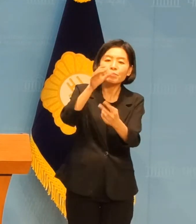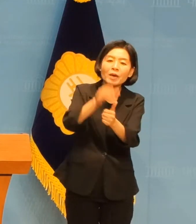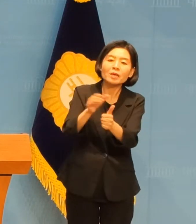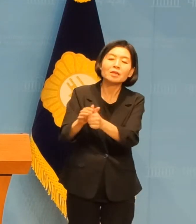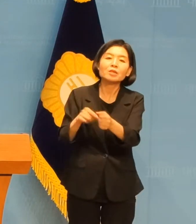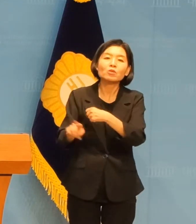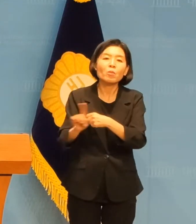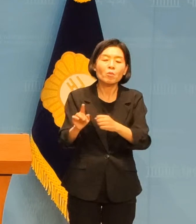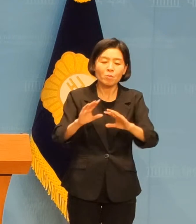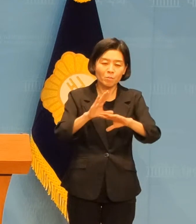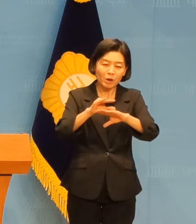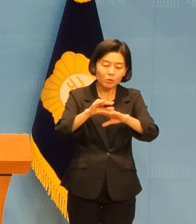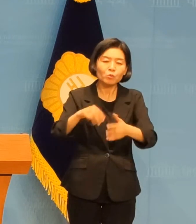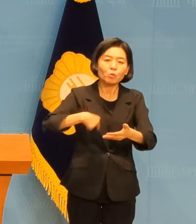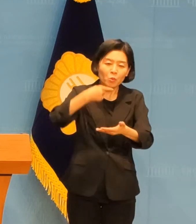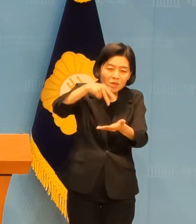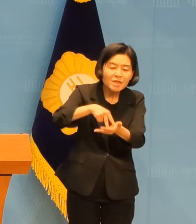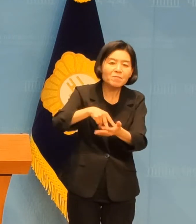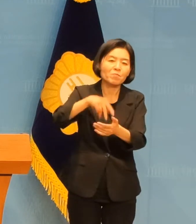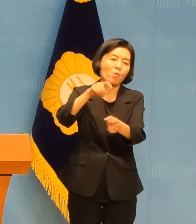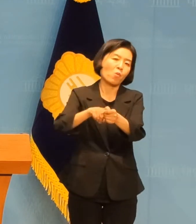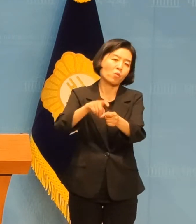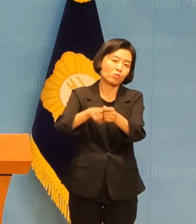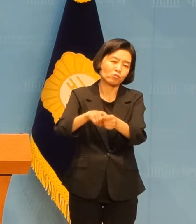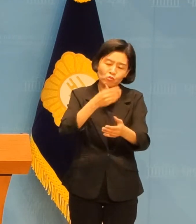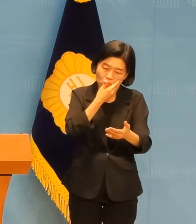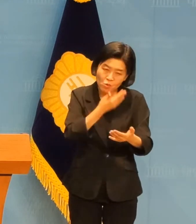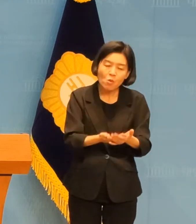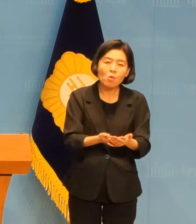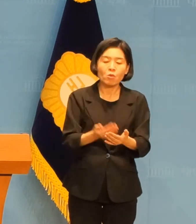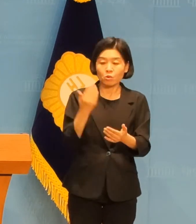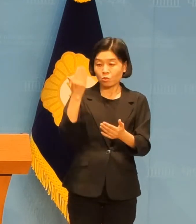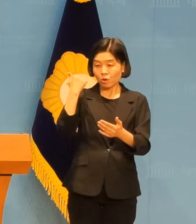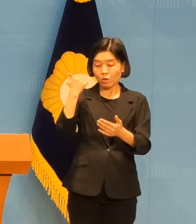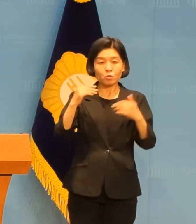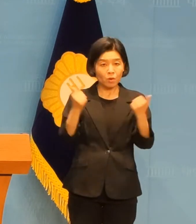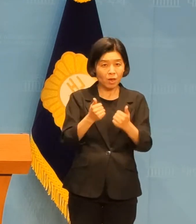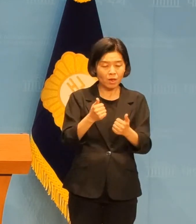위한 최소한의 견제 장치였습니다. 최근 국회를 통과한